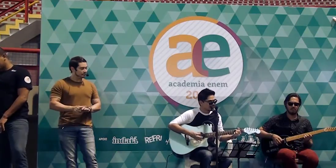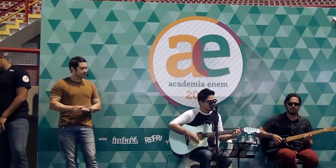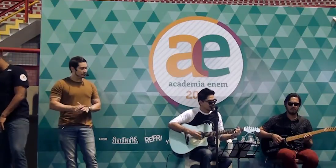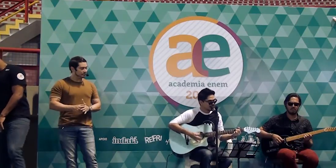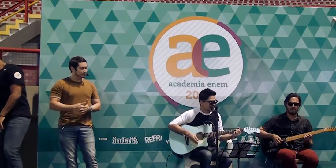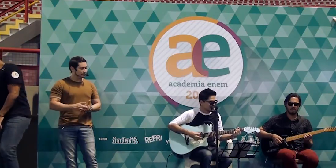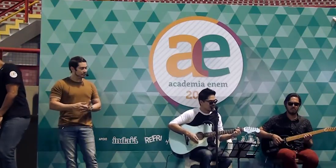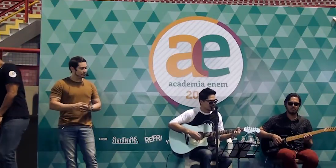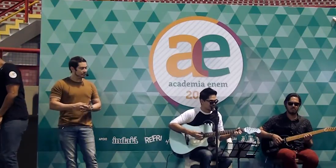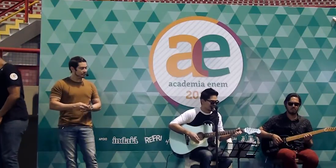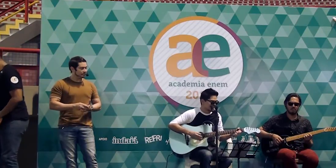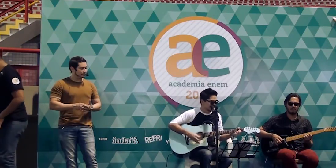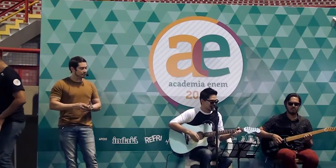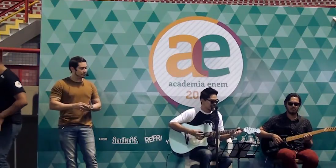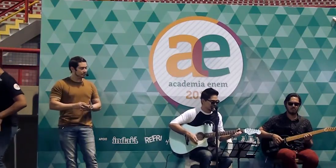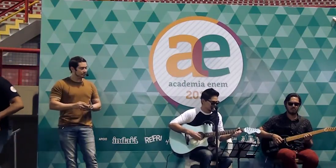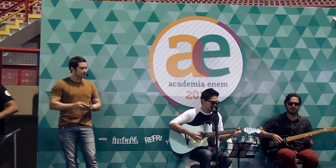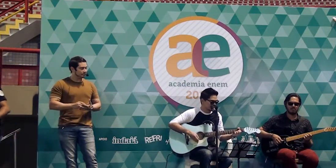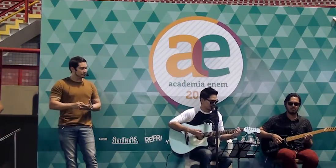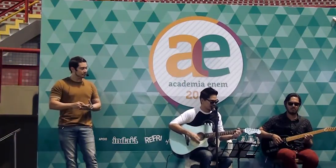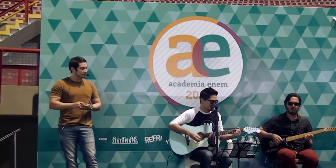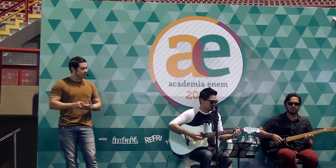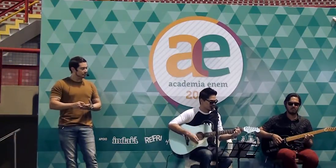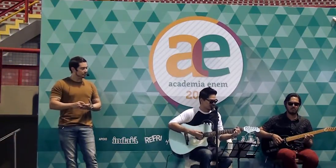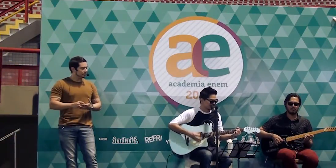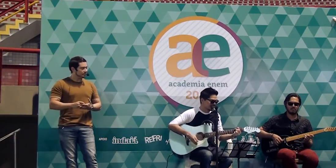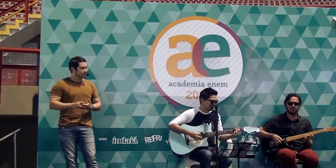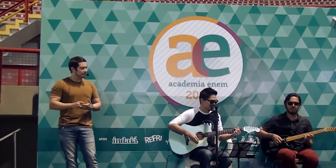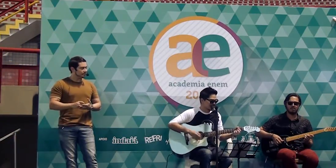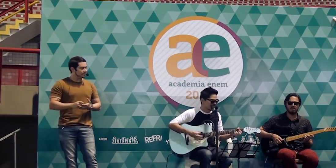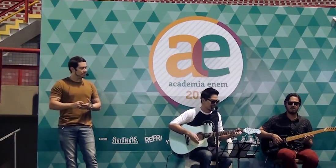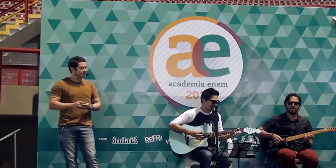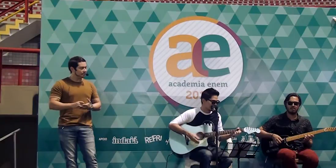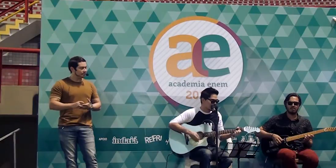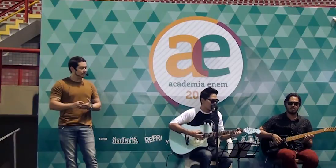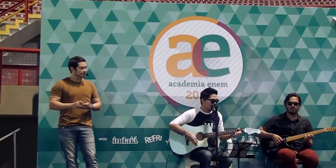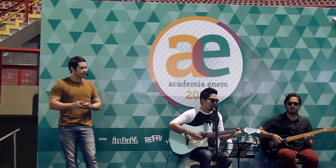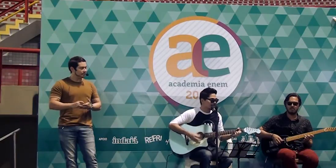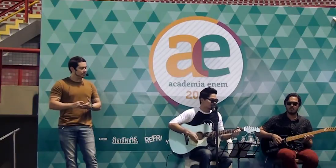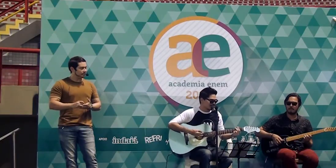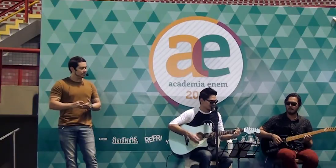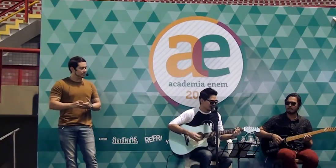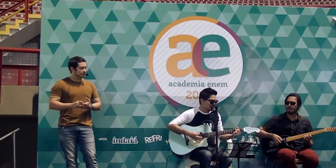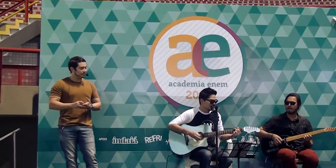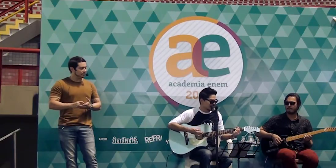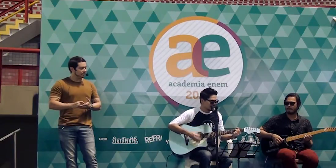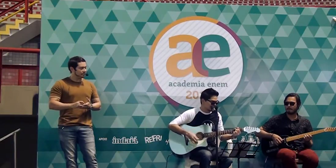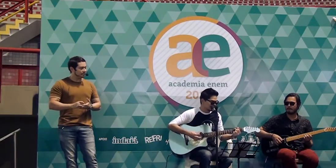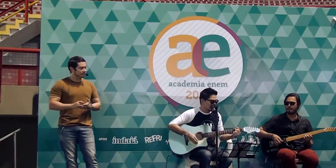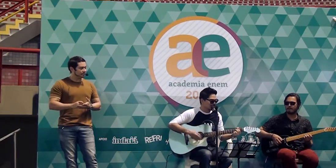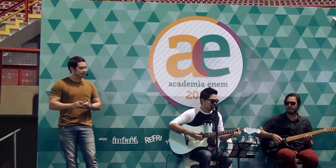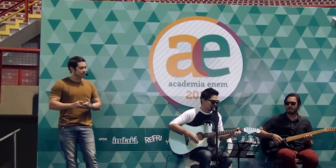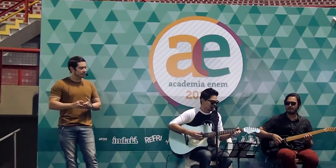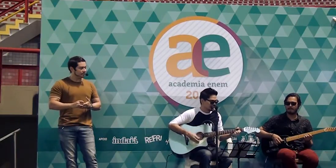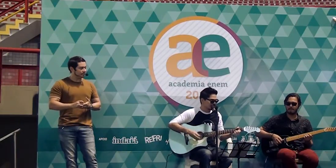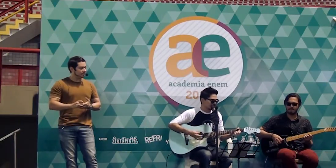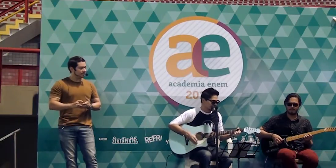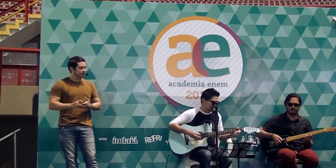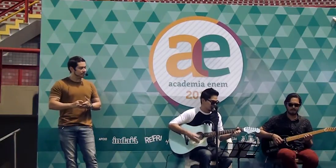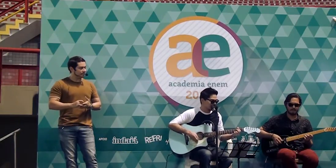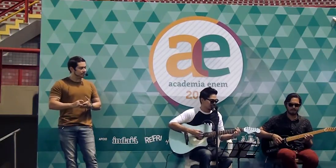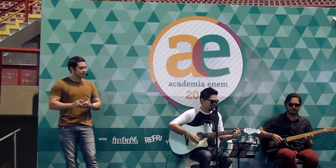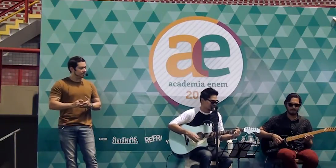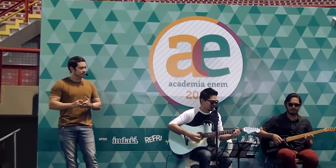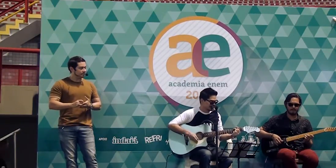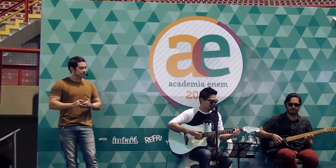com Pablo que queria um parceiro e também tinha dinheiro e queria se amar. Pablo trazia o contrabando da Bolívia e Santo